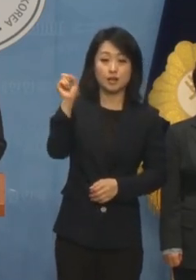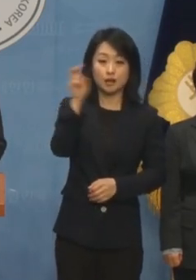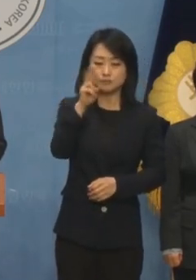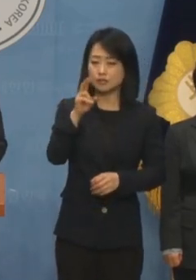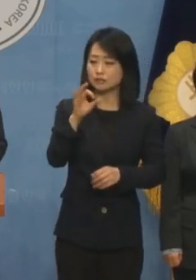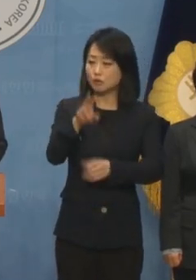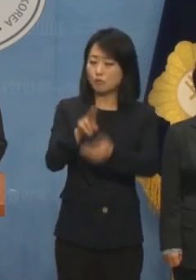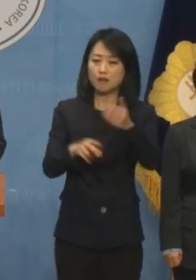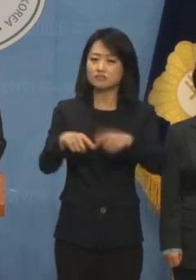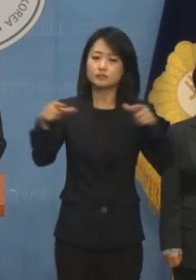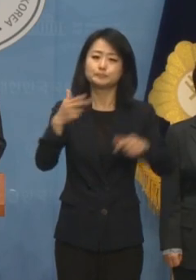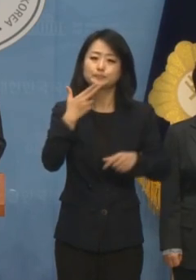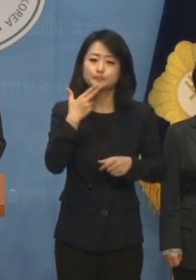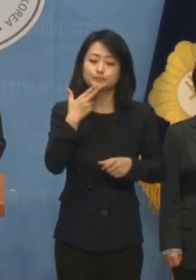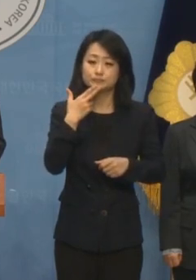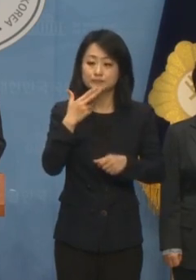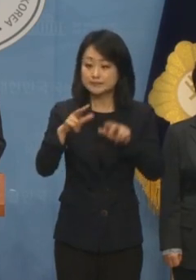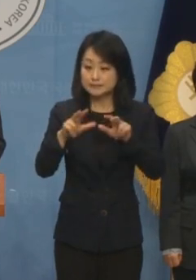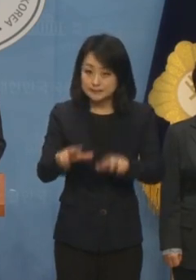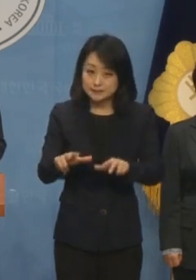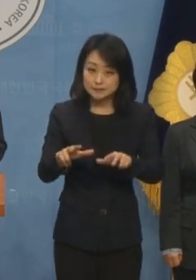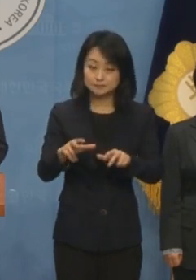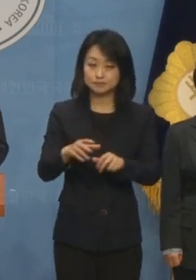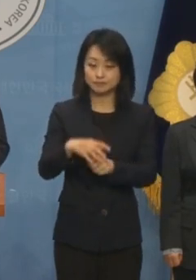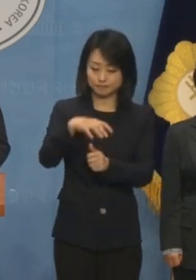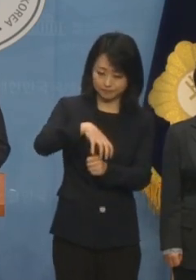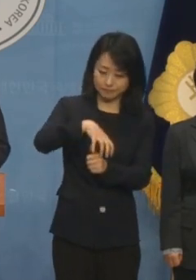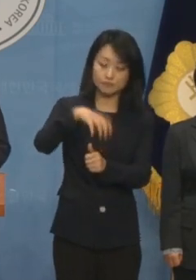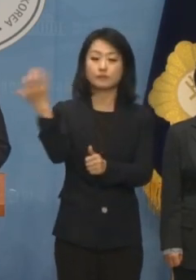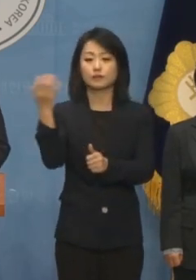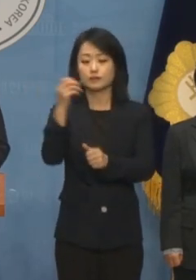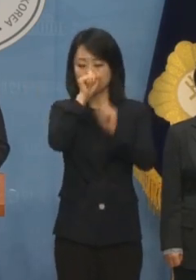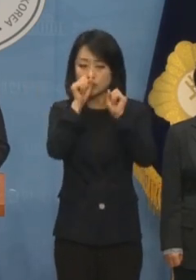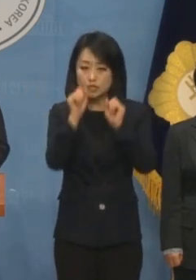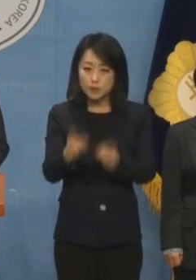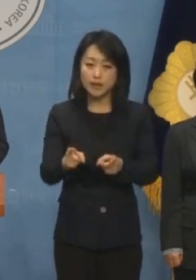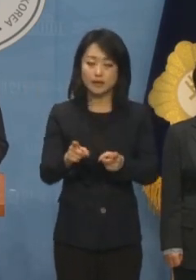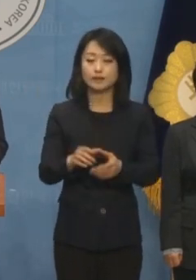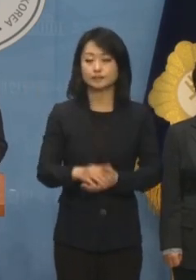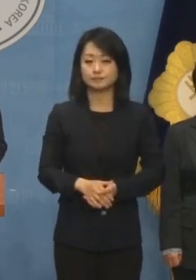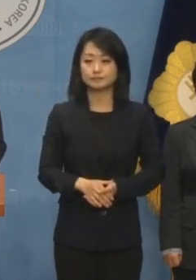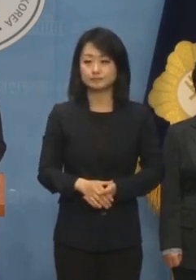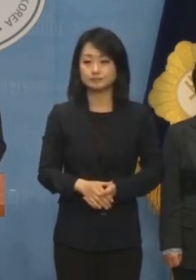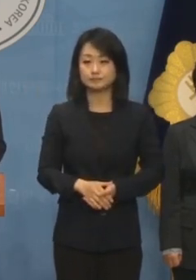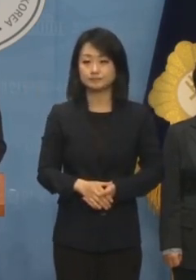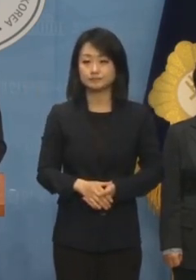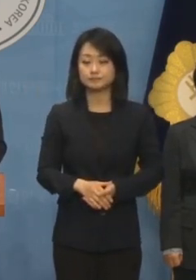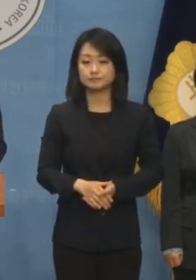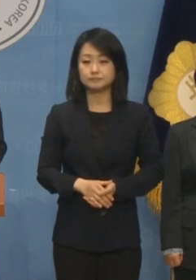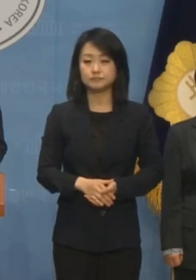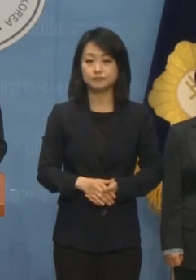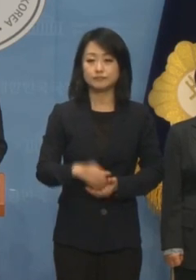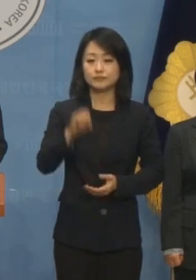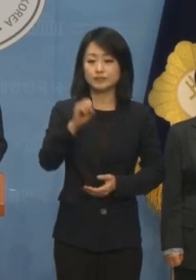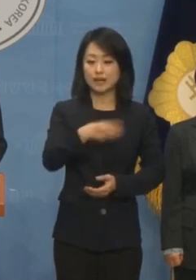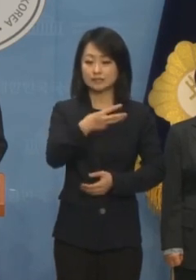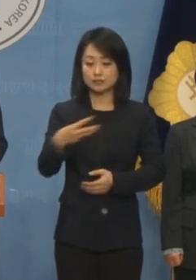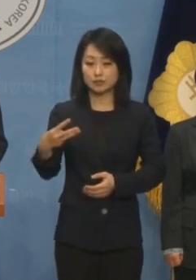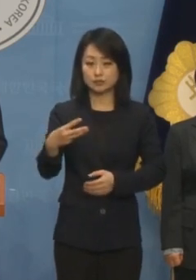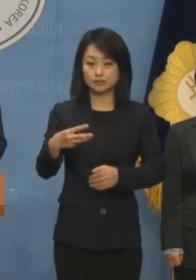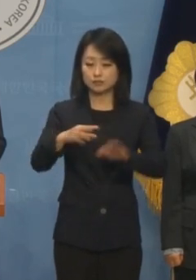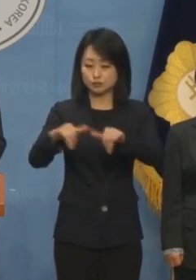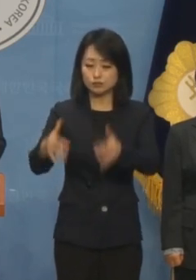않기 때문에 현재가 토지거래 허가구역을 해제하기 적기라고 생각합니다. 양천구는 대규모 재건축을